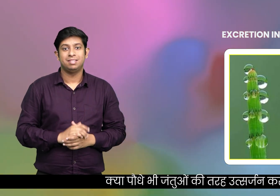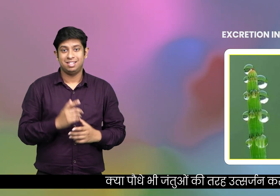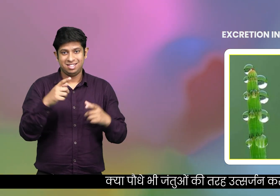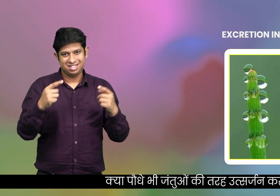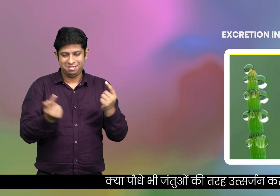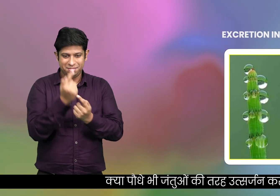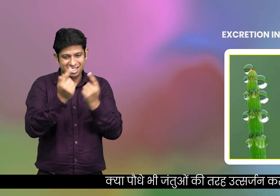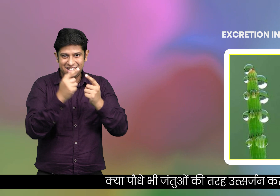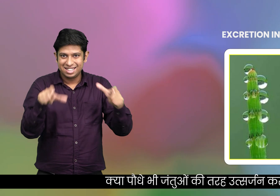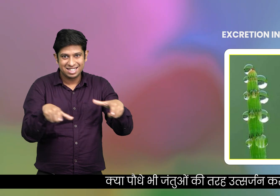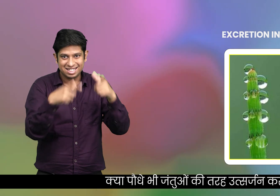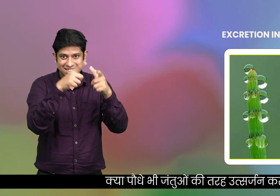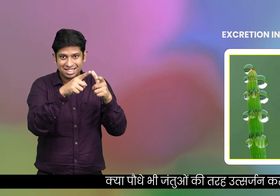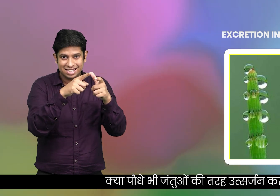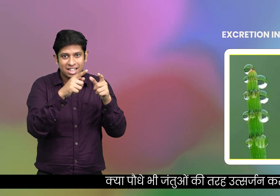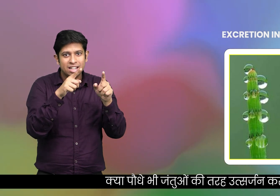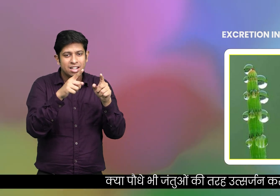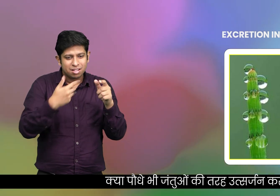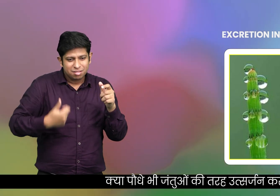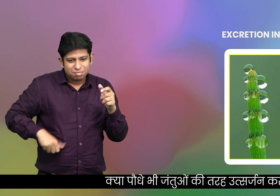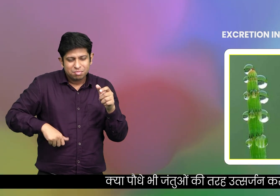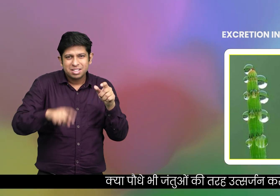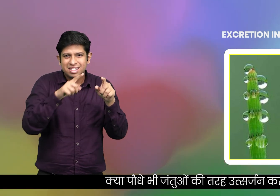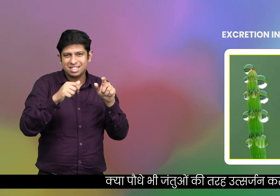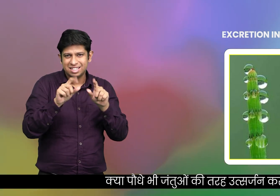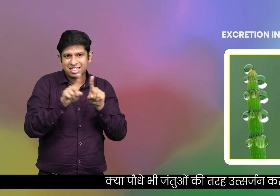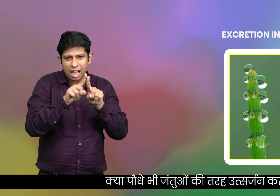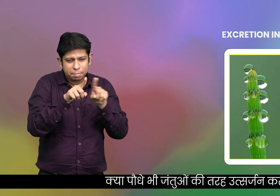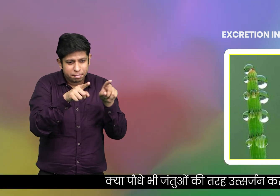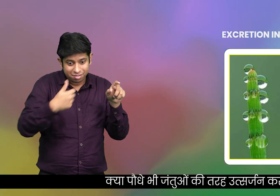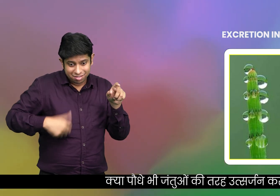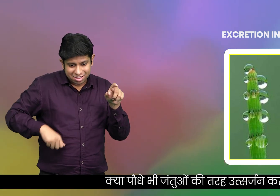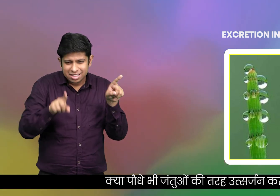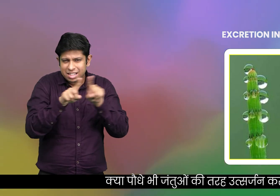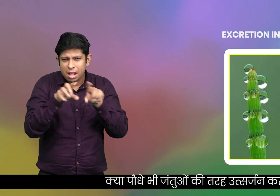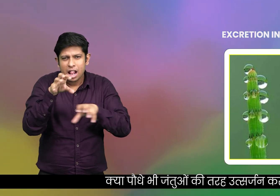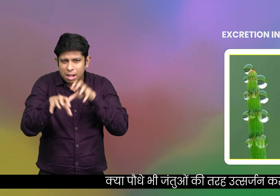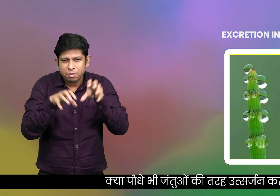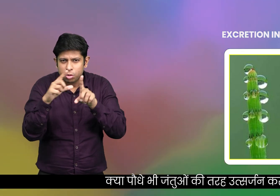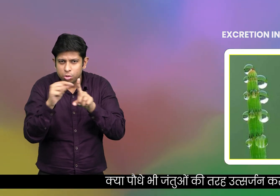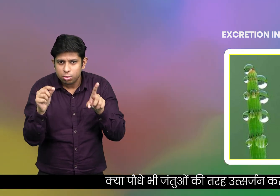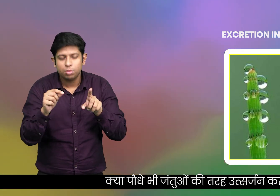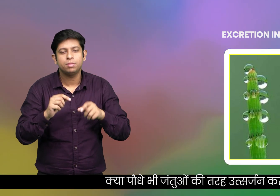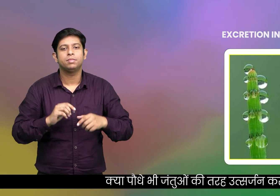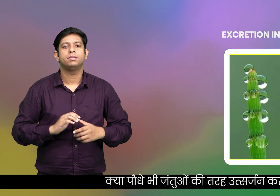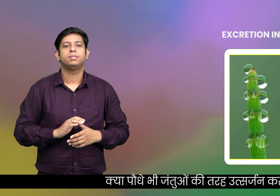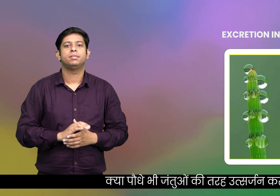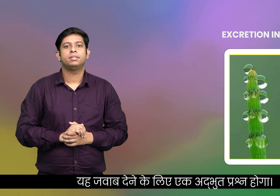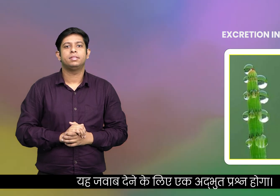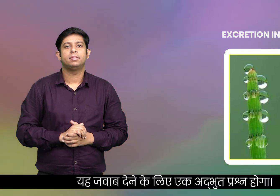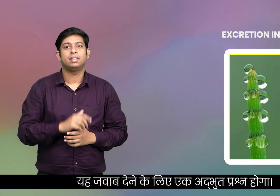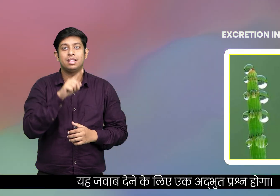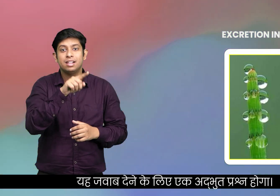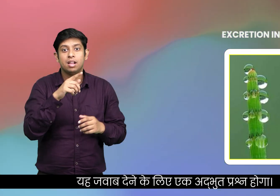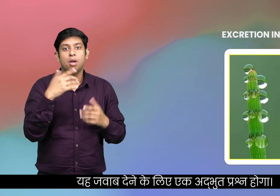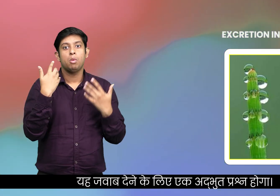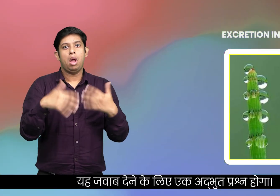क्या पौधे भी जंतुओं की तरह उत्सर्जन करते हैं? यह जवाब देने के